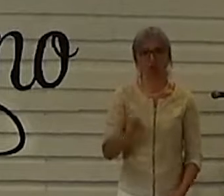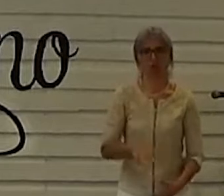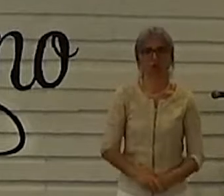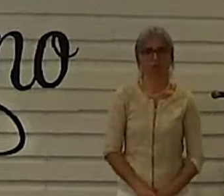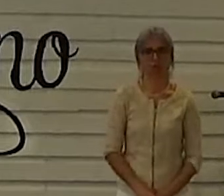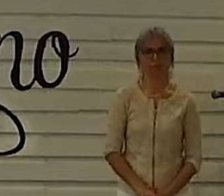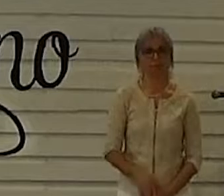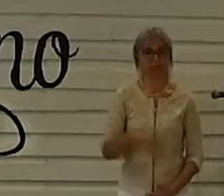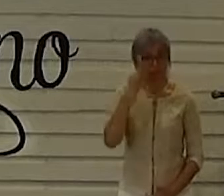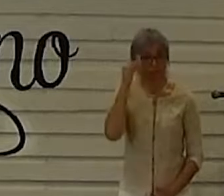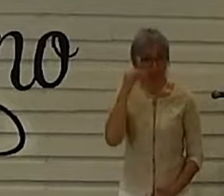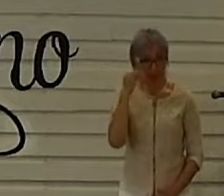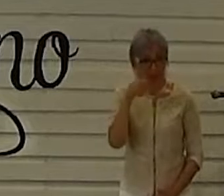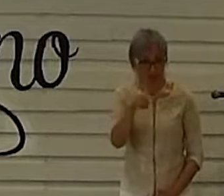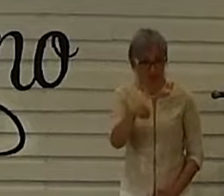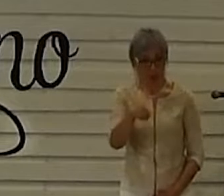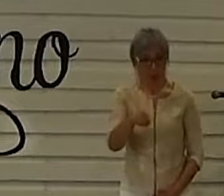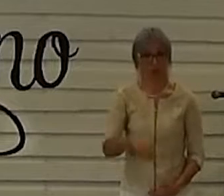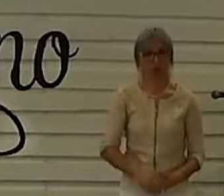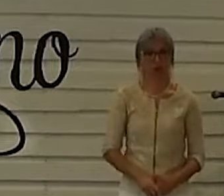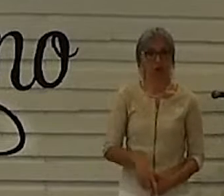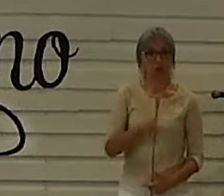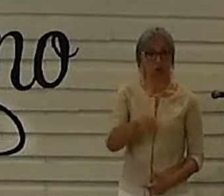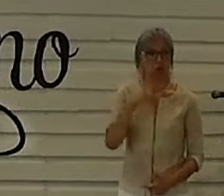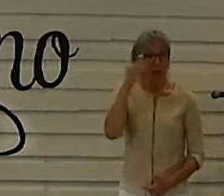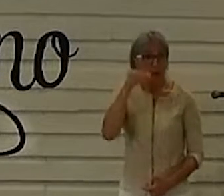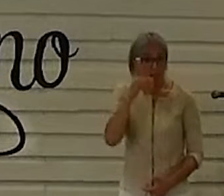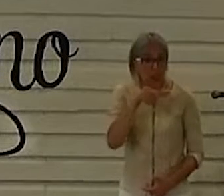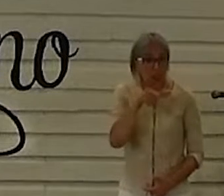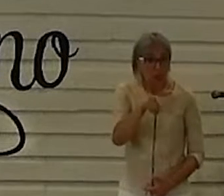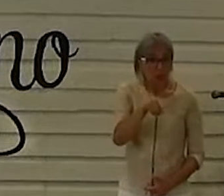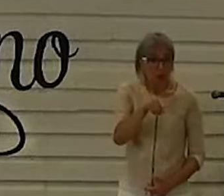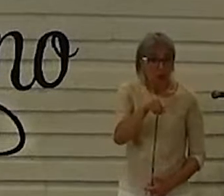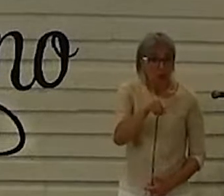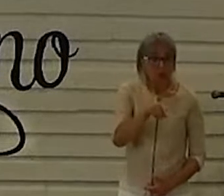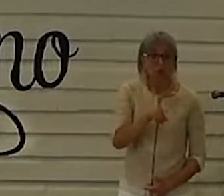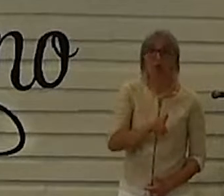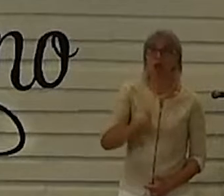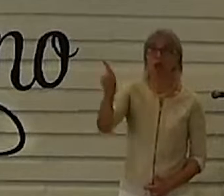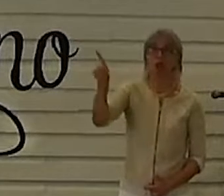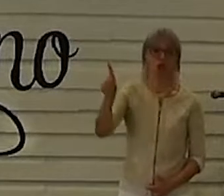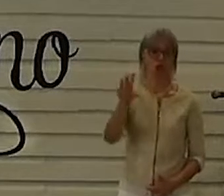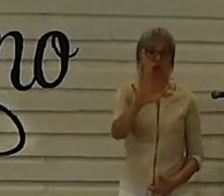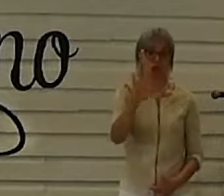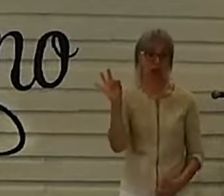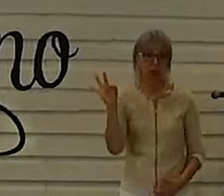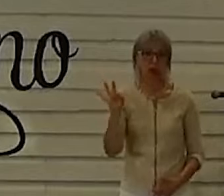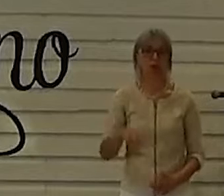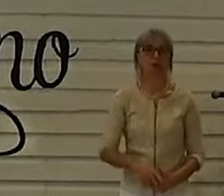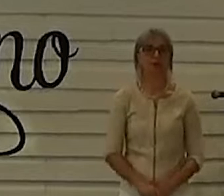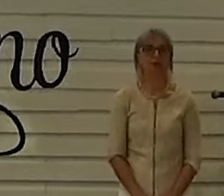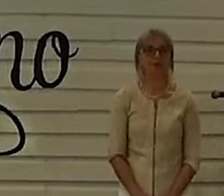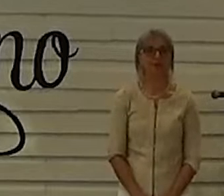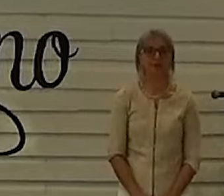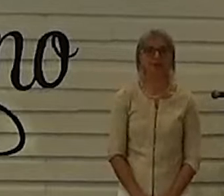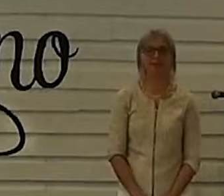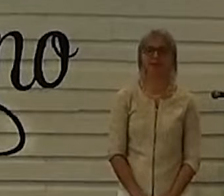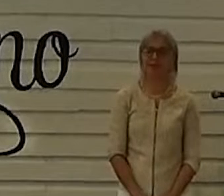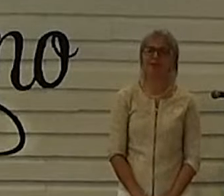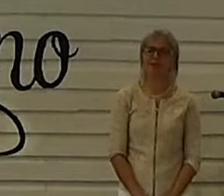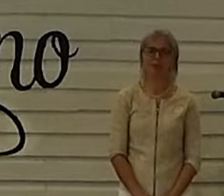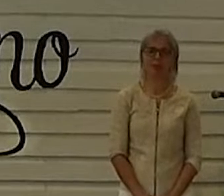Ti pensi che Dio ti ha scelto? Non è meraviglioso? Non ti ha scelto un direttore di una grossa